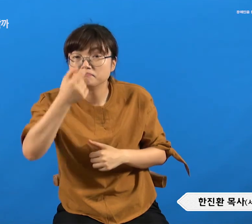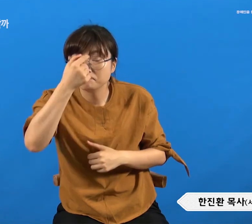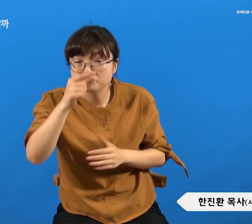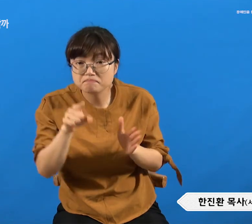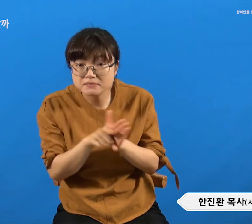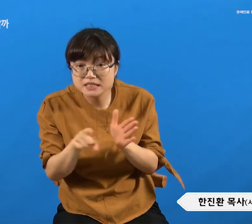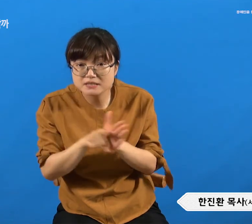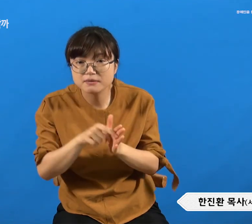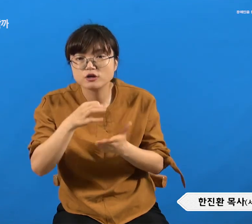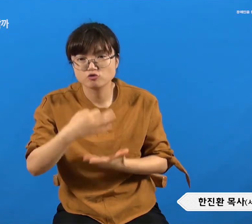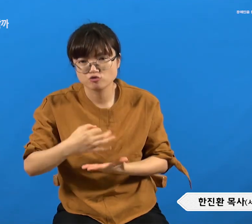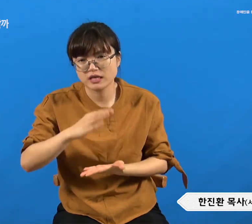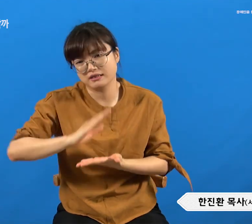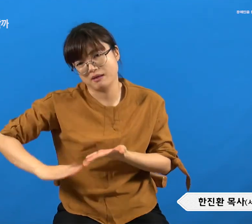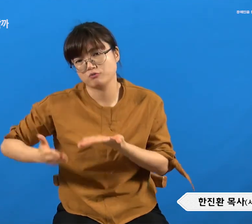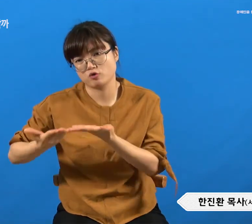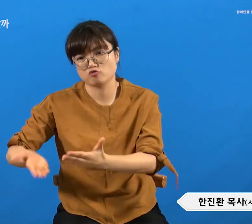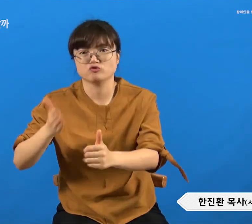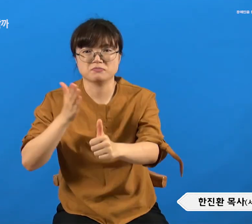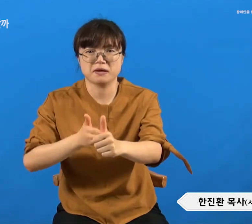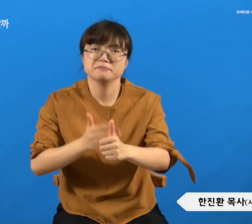믿음의 유산을 남길 수 있어야 합니다.